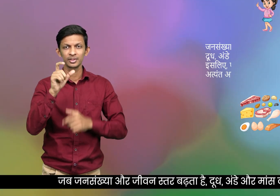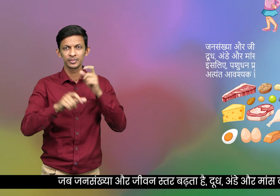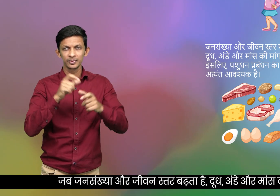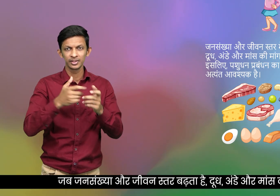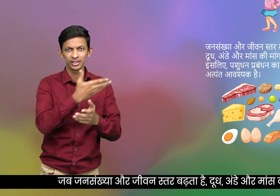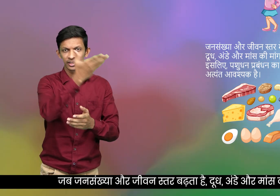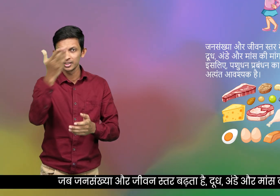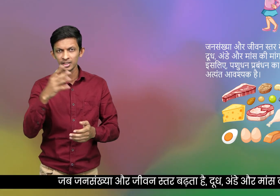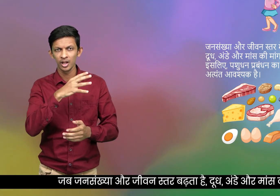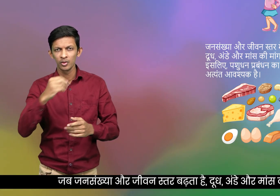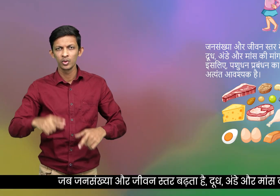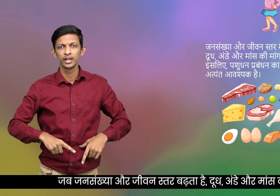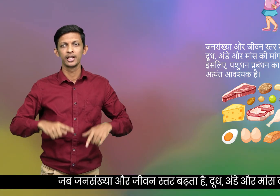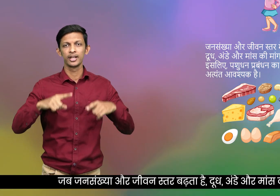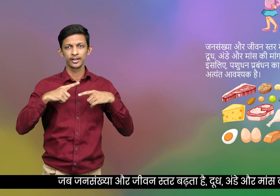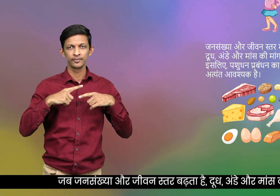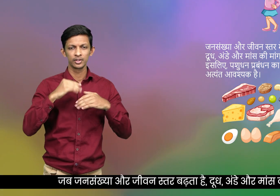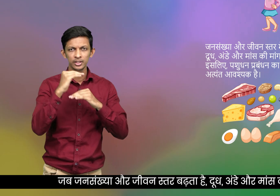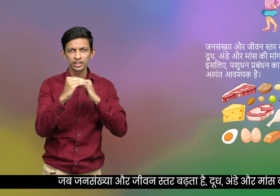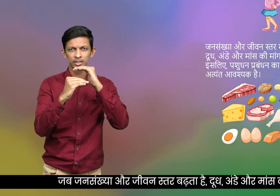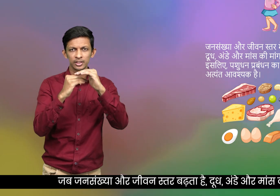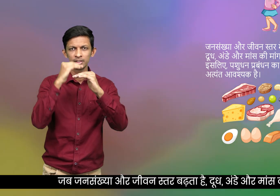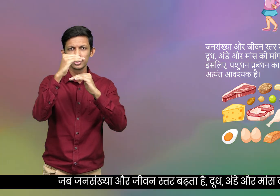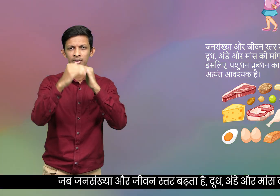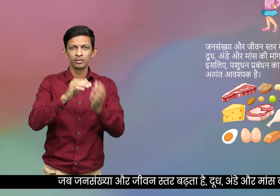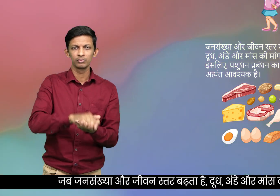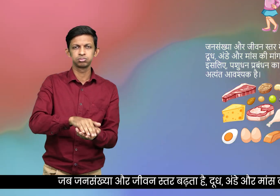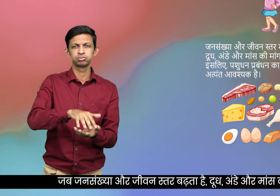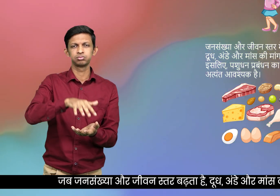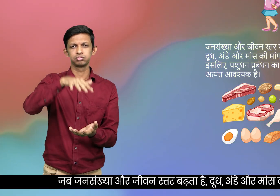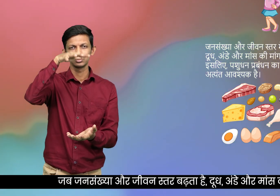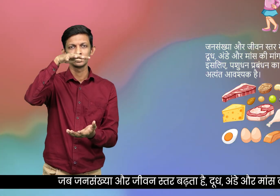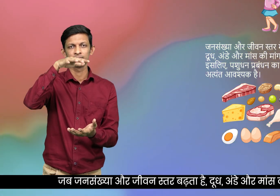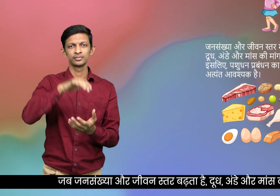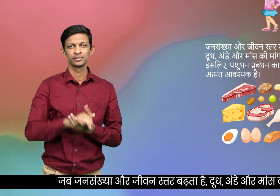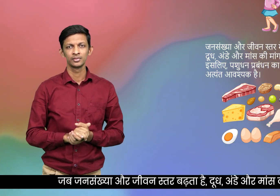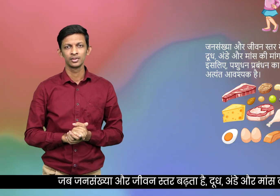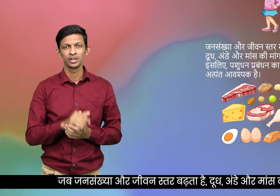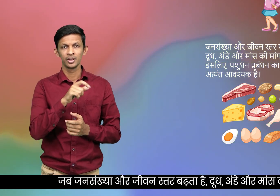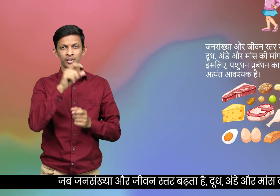जब जनसंख्या और जीवन स्तर बढ़ता है, दूध, अंडे और मांस की मांग भी बढ़ती